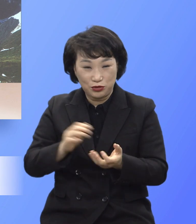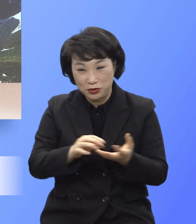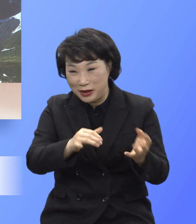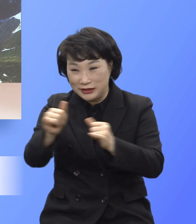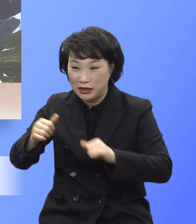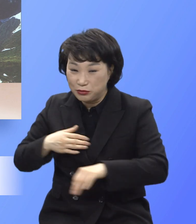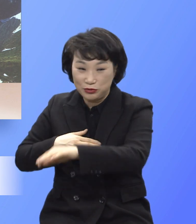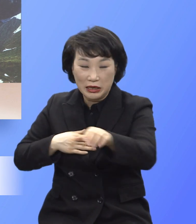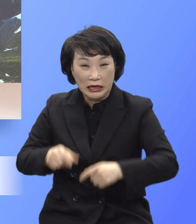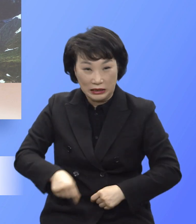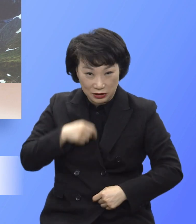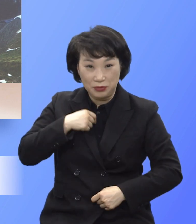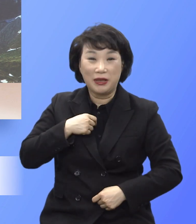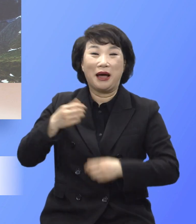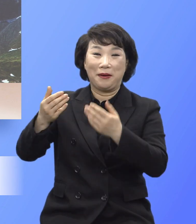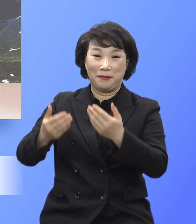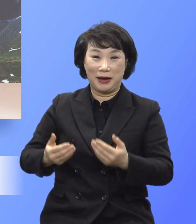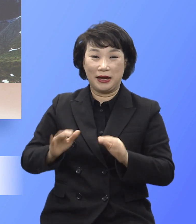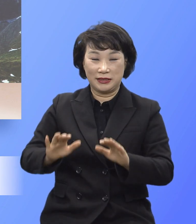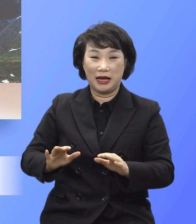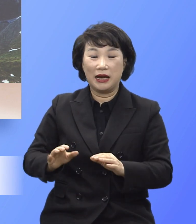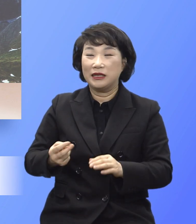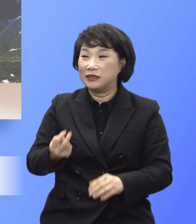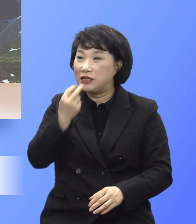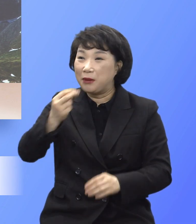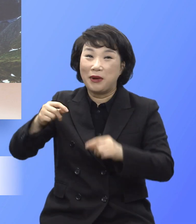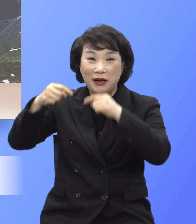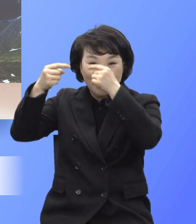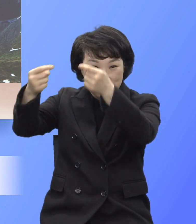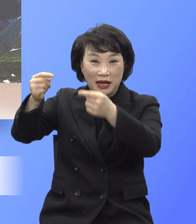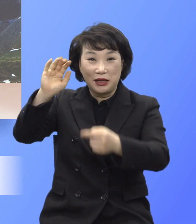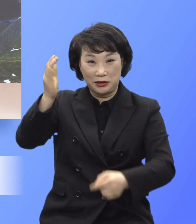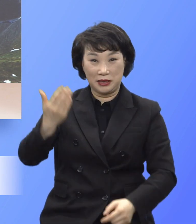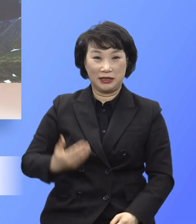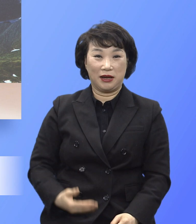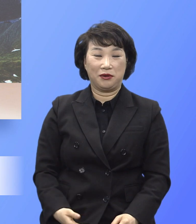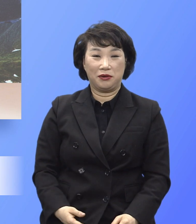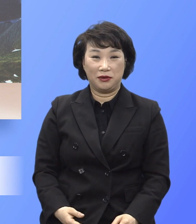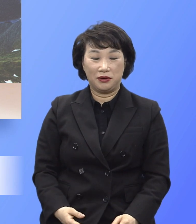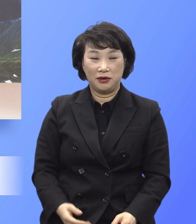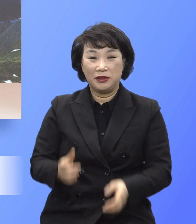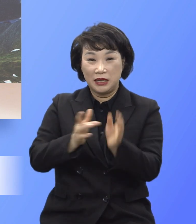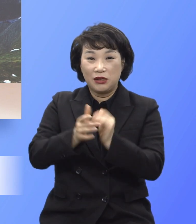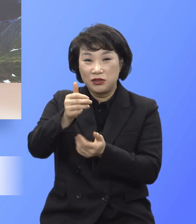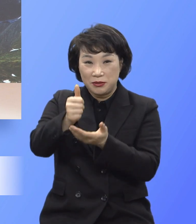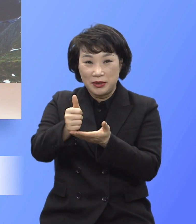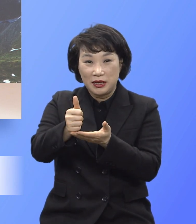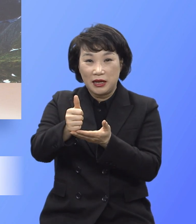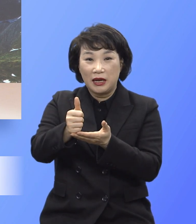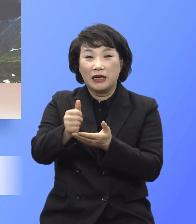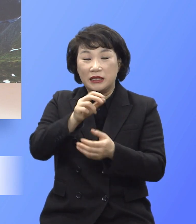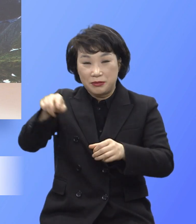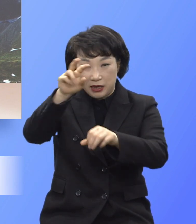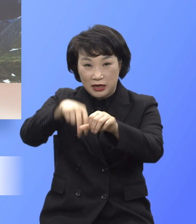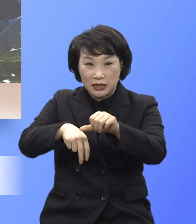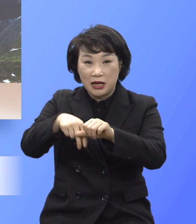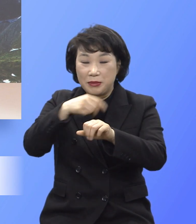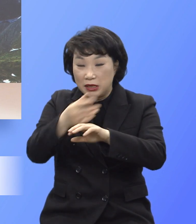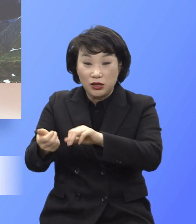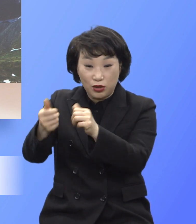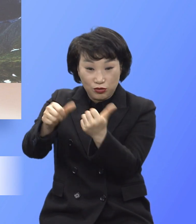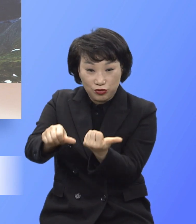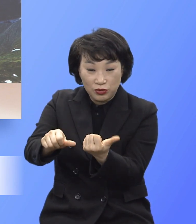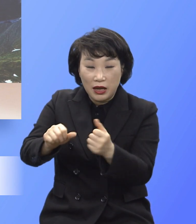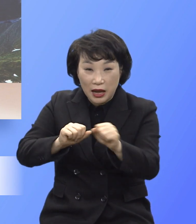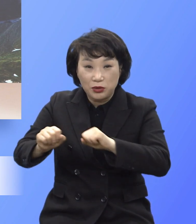사람이 의롭다 하심을 받아 생명에 이르렀느니라. 예수 그리스도의 십자가의 죽으심의